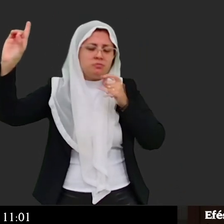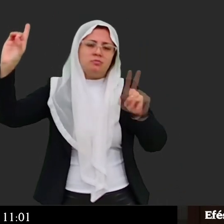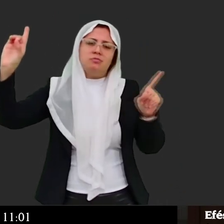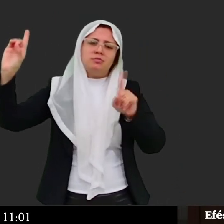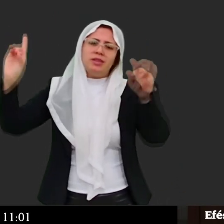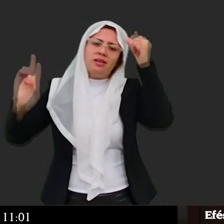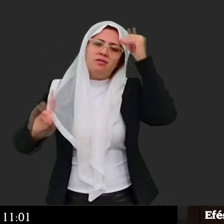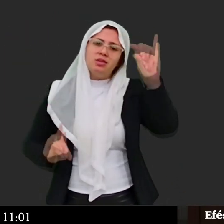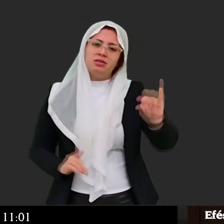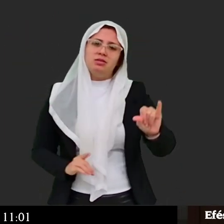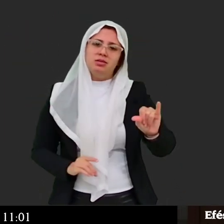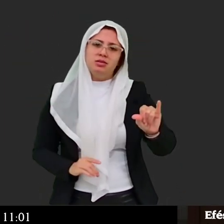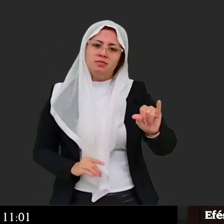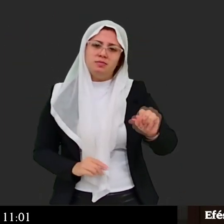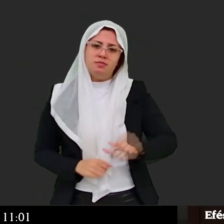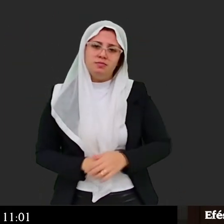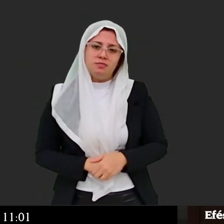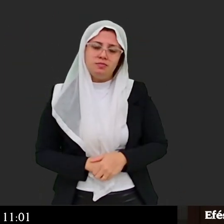Ora, irmãos,